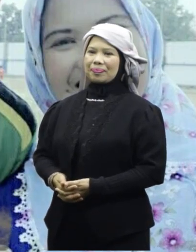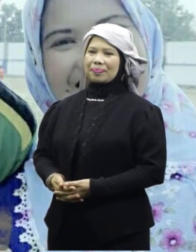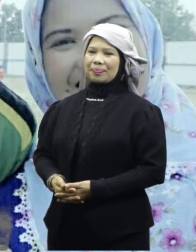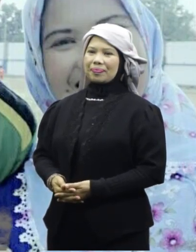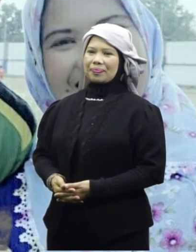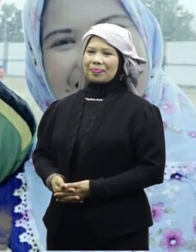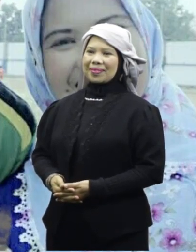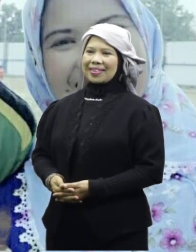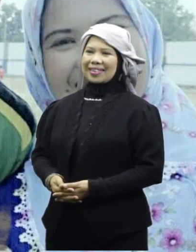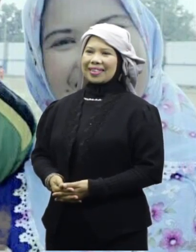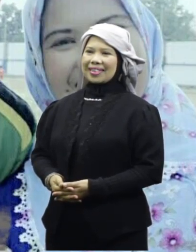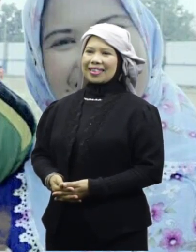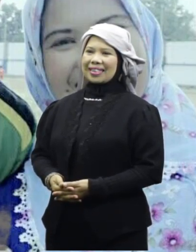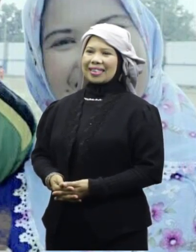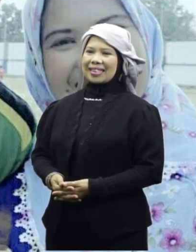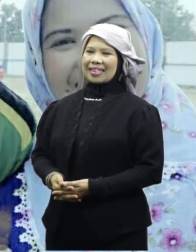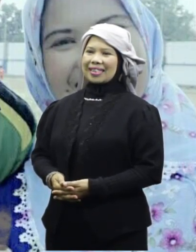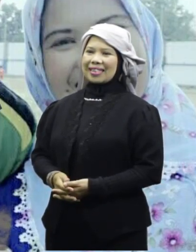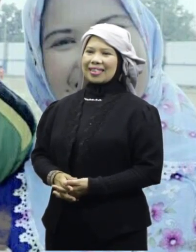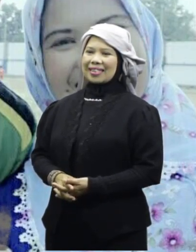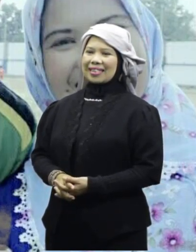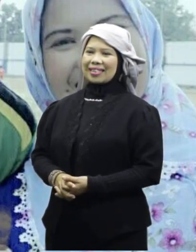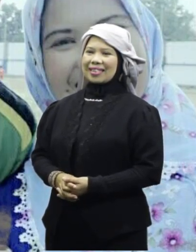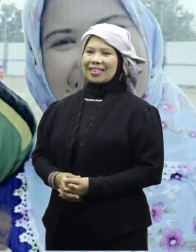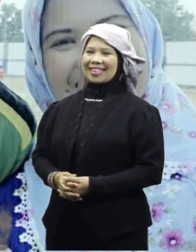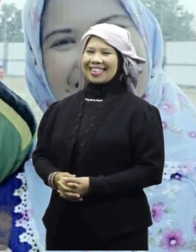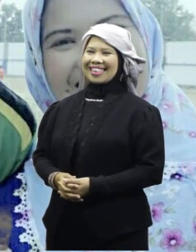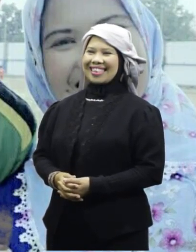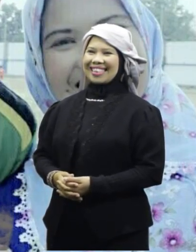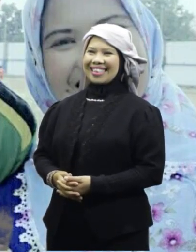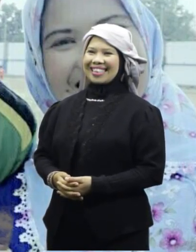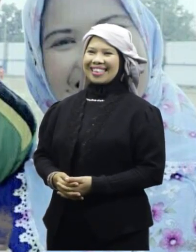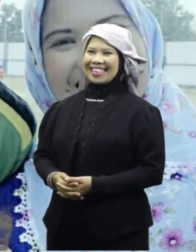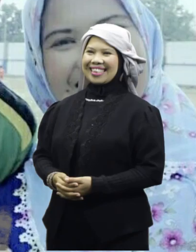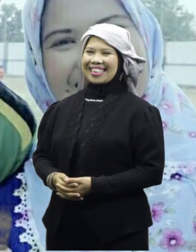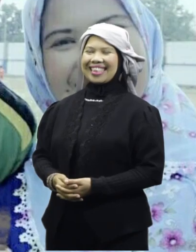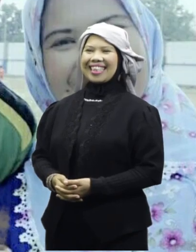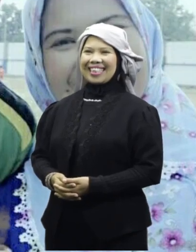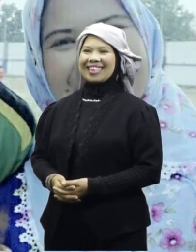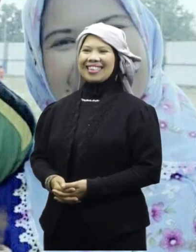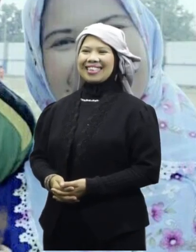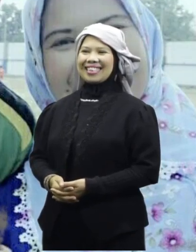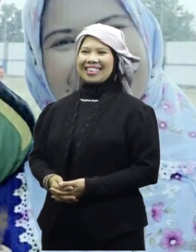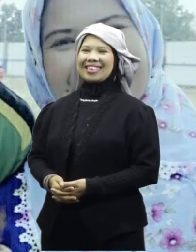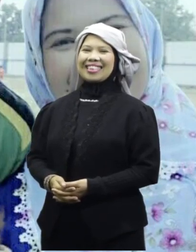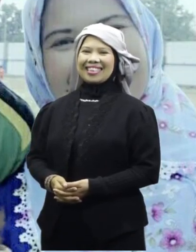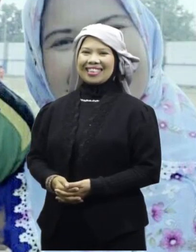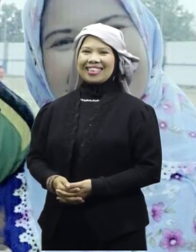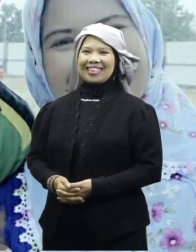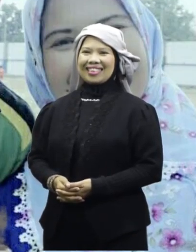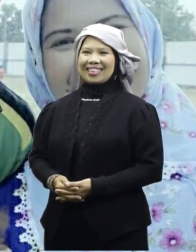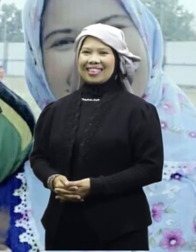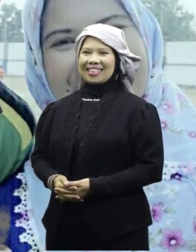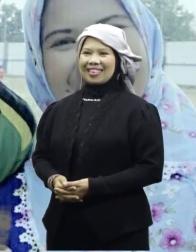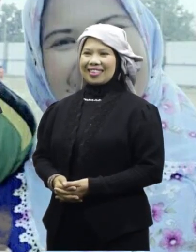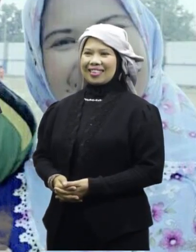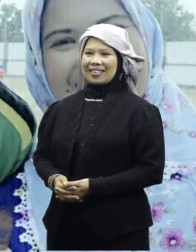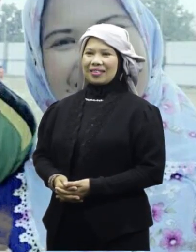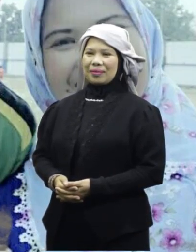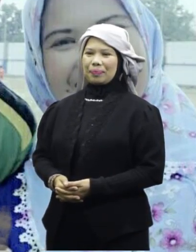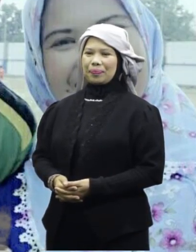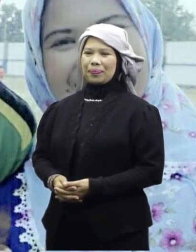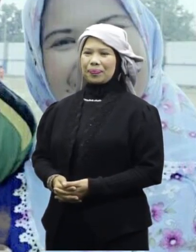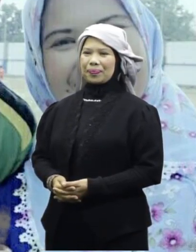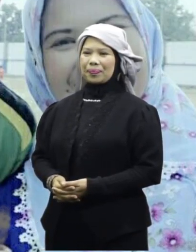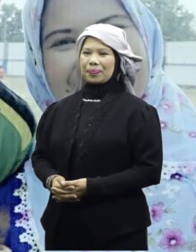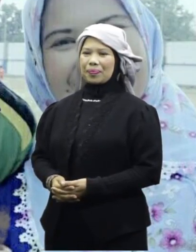yakin gitu. Kalau saya biasanya ke barbershop nggak yakin kalau bukan dia yang motong rambut saya gitu. Pasti sahabat-sahabat juga